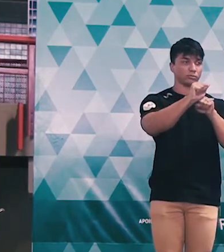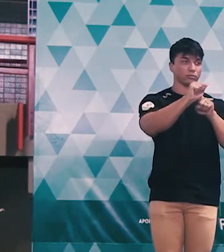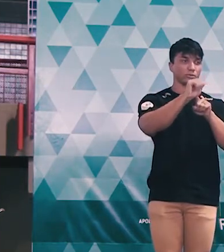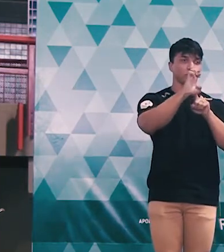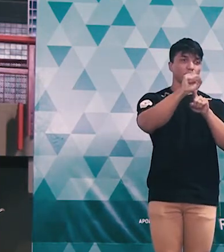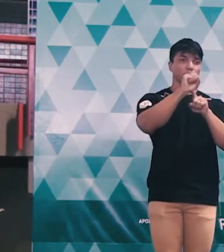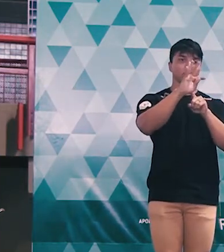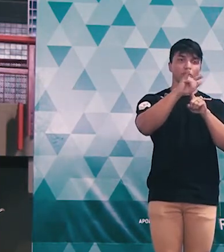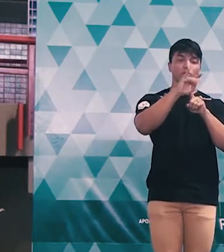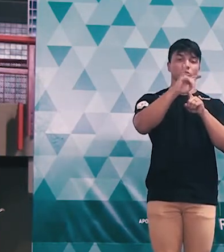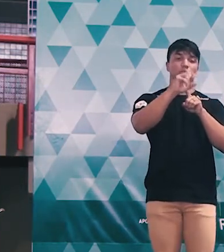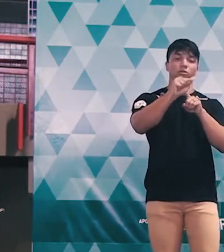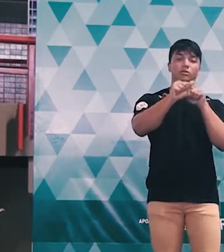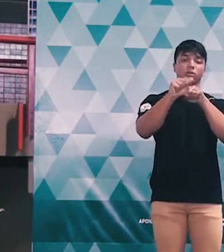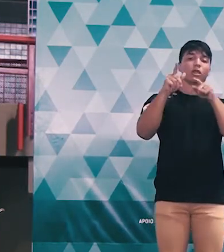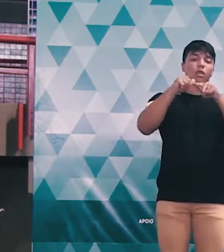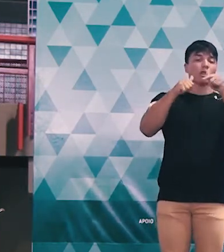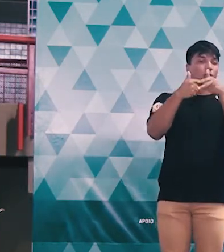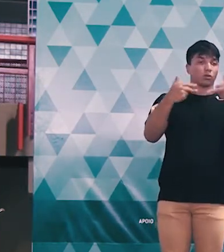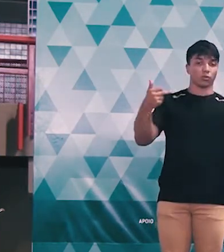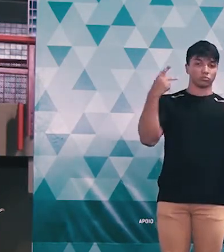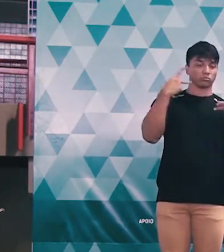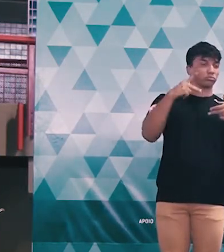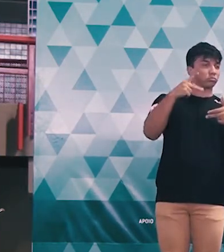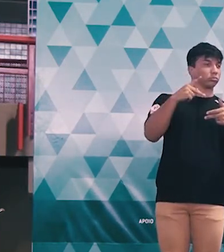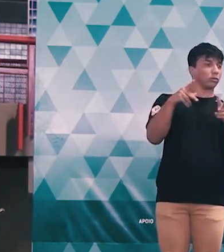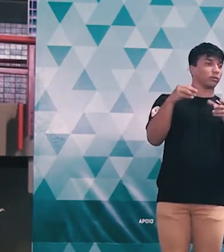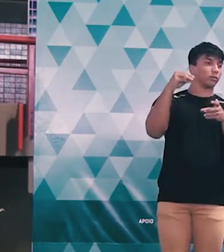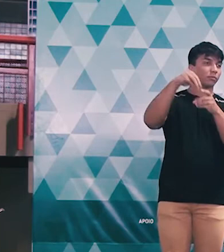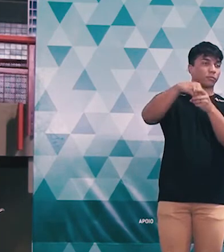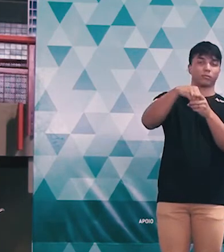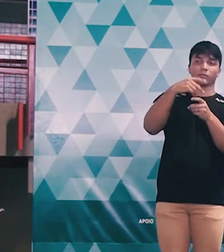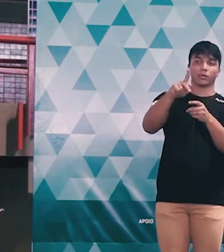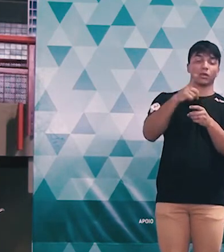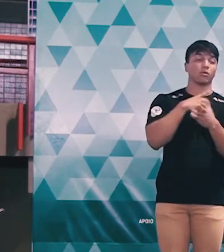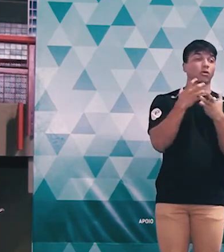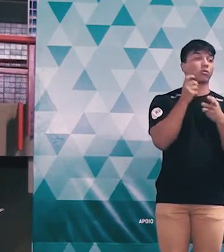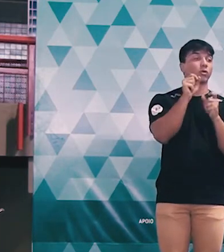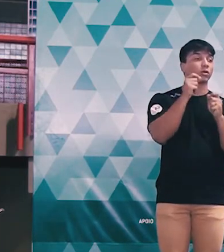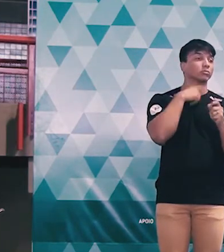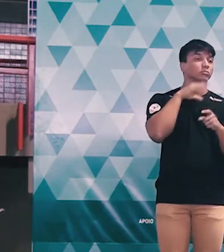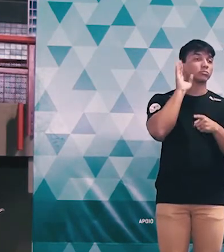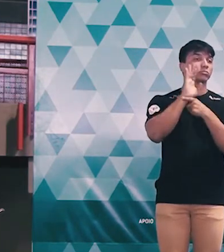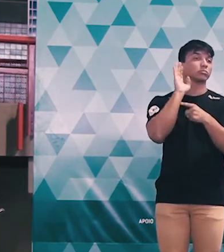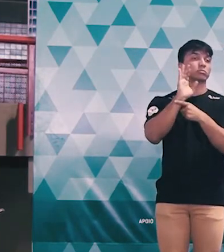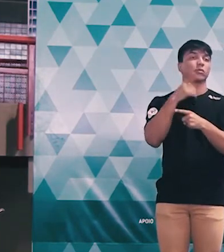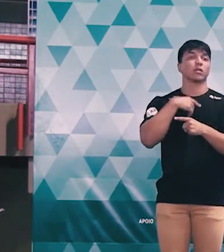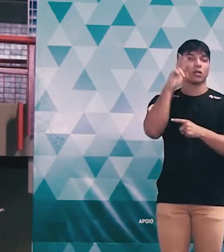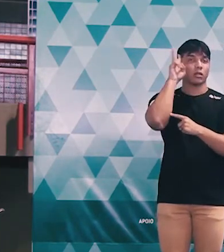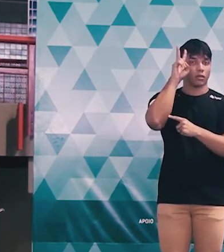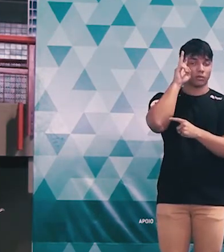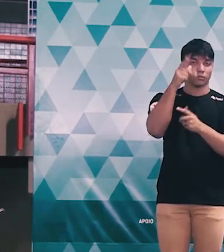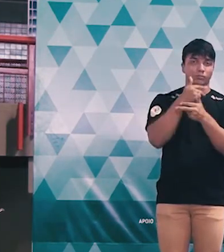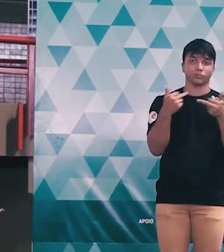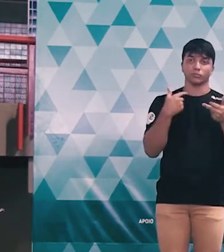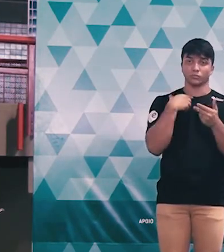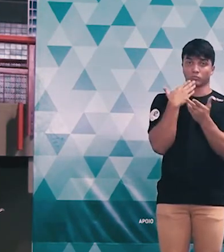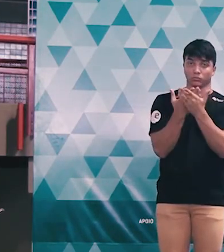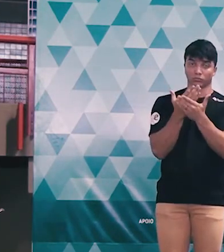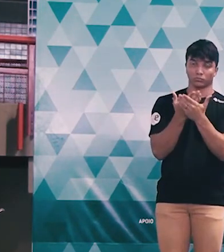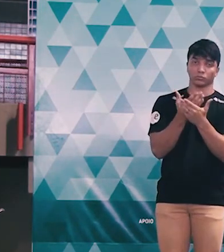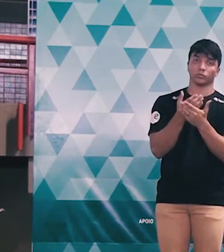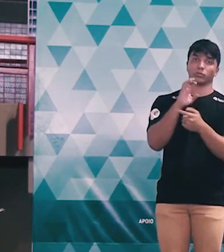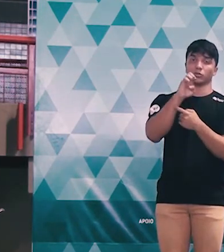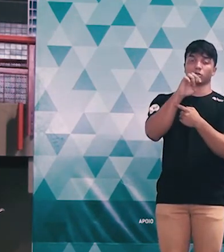falar, realmente, dos elementos que compõem a estatística, eu queria só lembrar a vocês o seguinte. Hoje em dia, pessoal, estudar